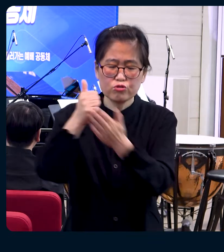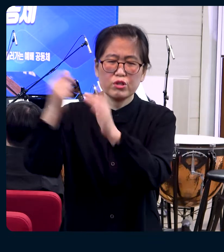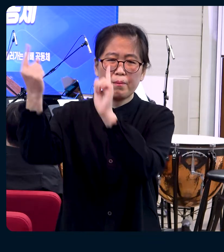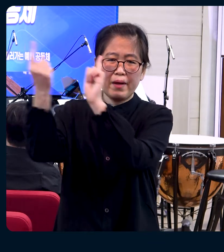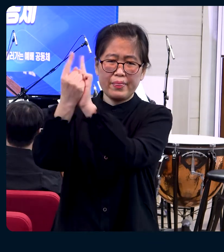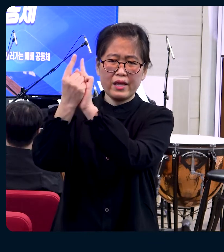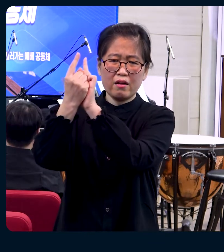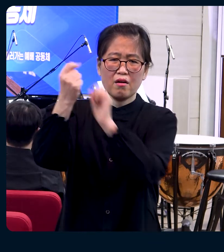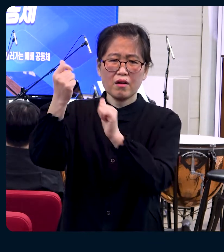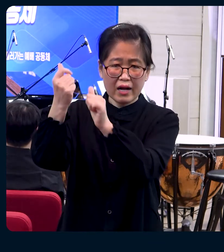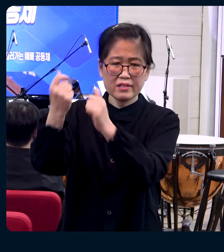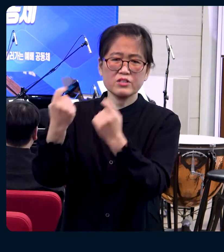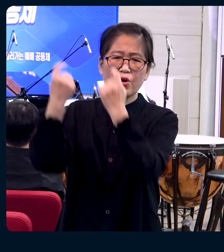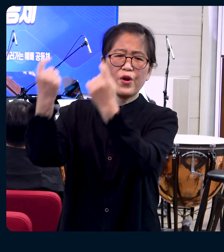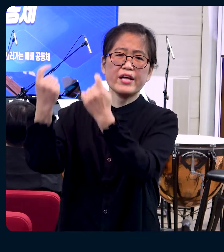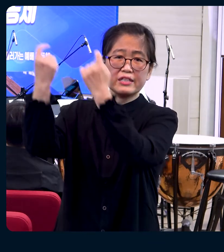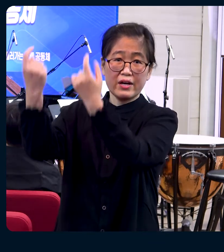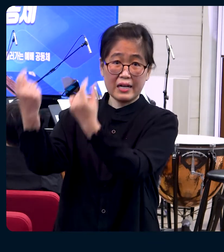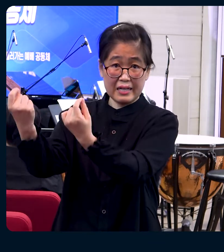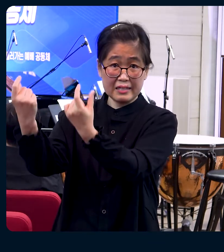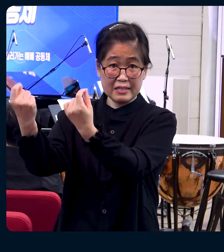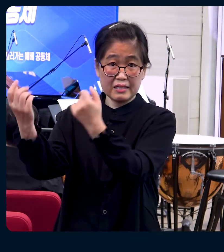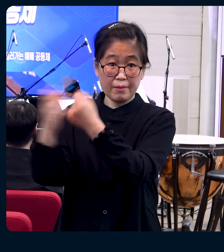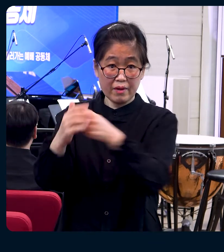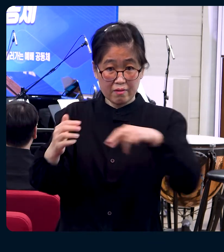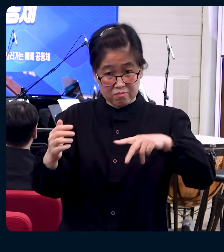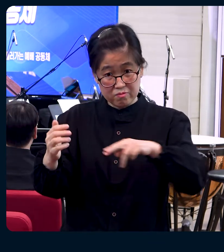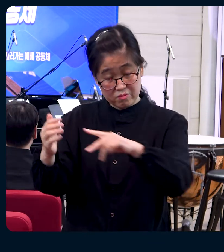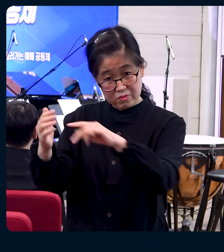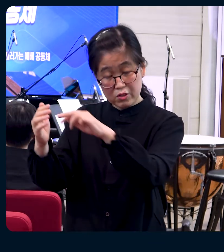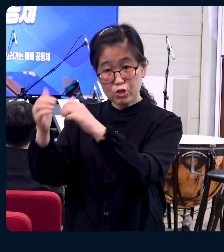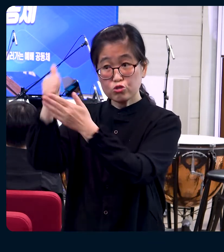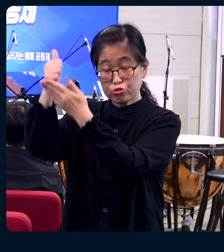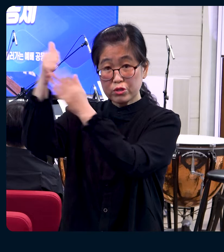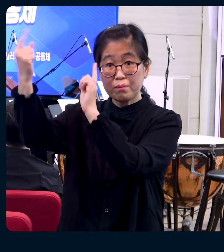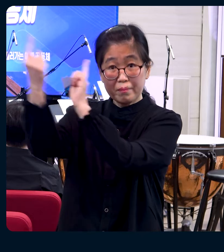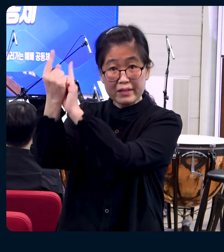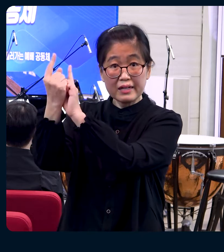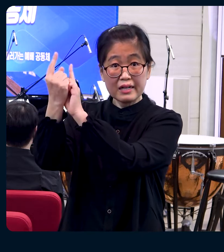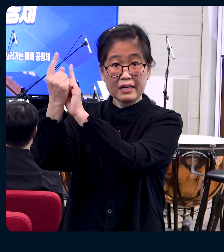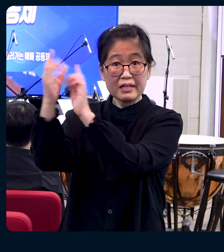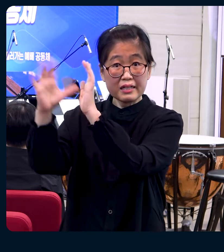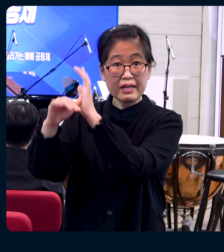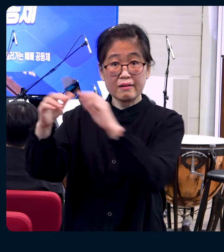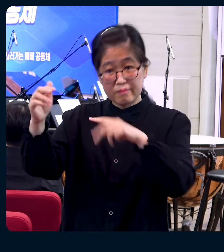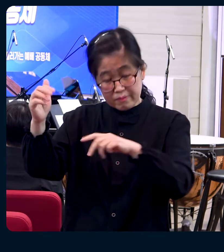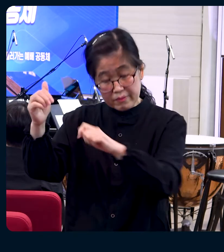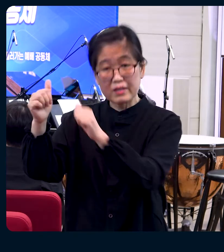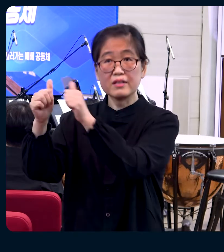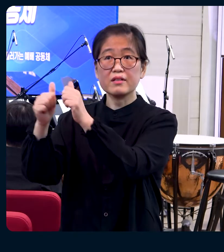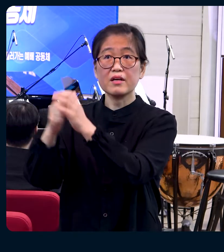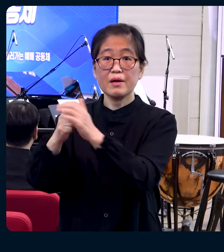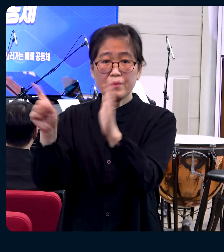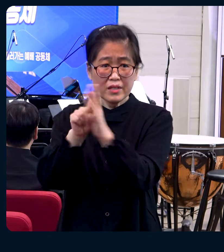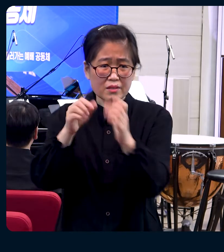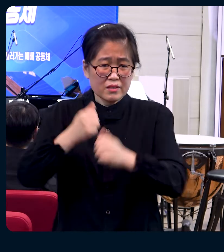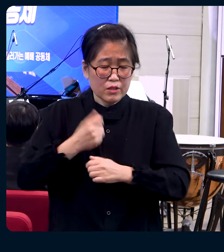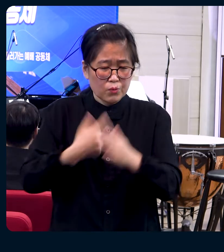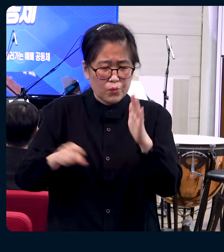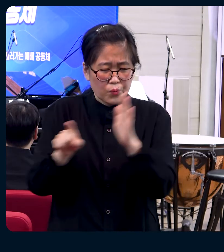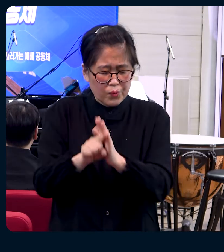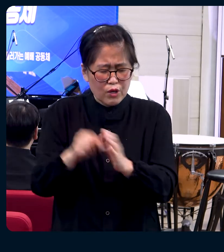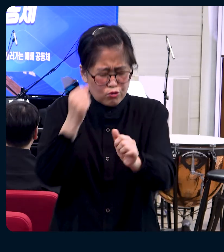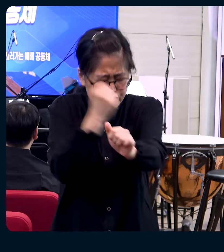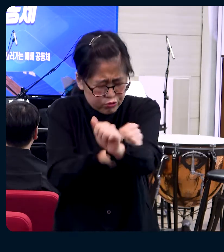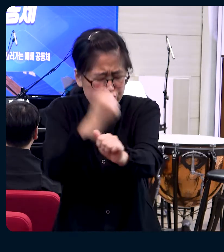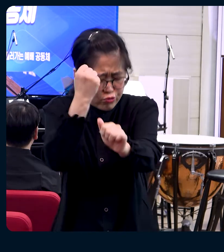주님 만나러 가고 있는 순례자라는 걸 잊지 마시기 바랍니다. 그 길을 걸어가고 있는 거예요. 주님 만날 때 우리를 껴안고 너희 믿음 지키느라